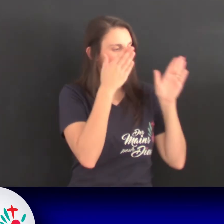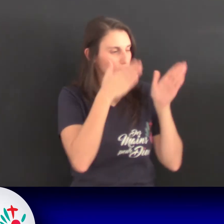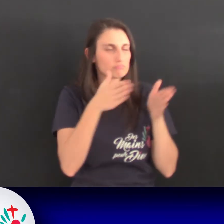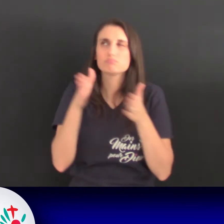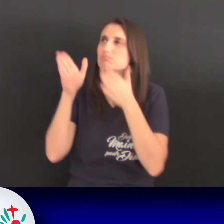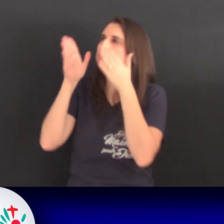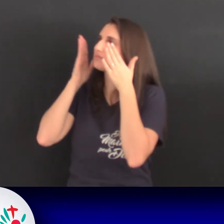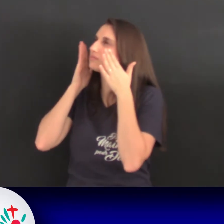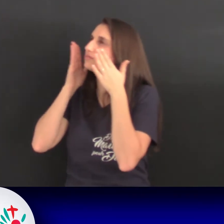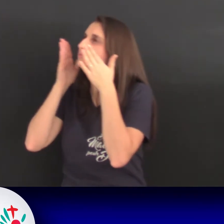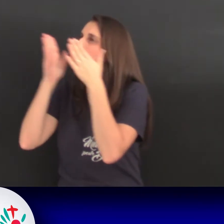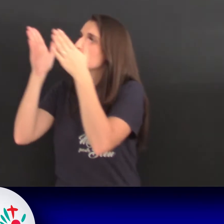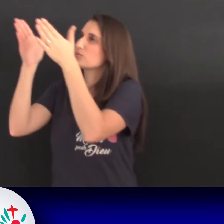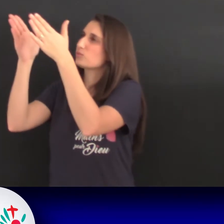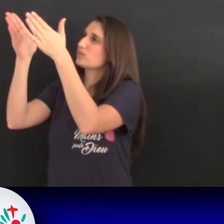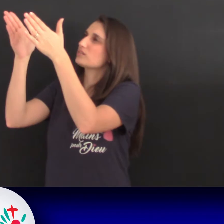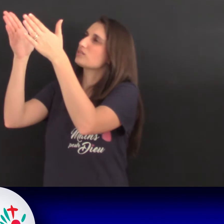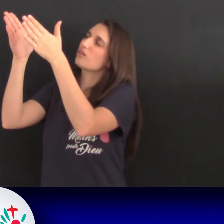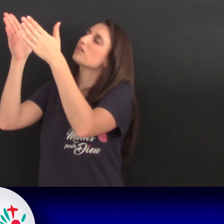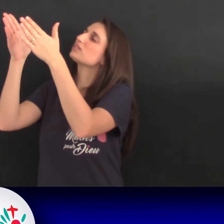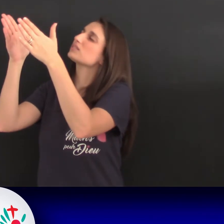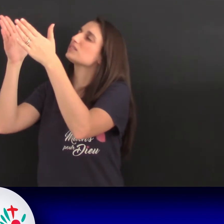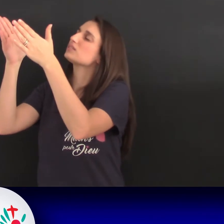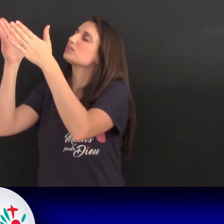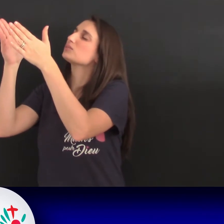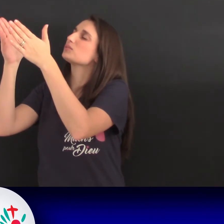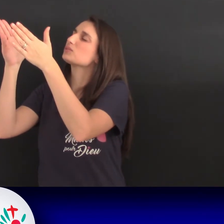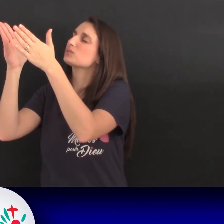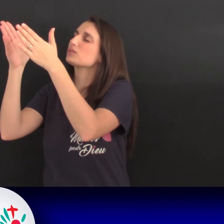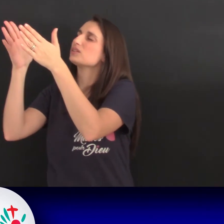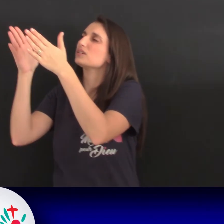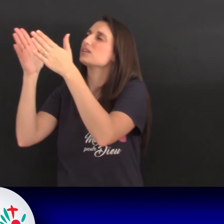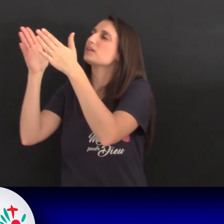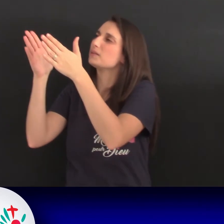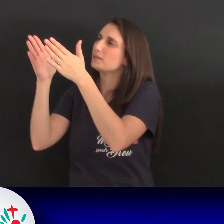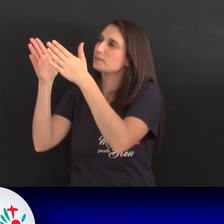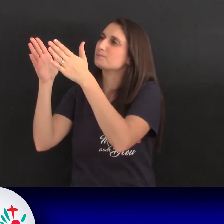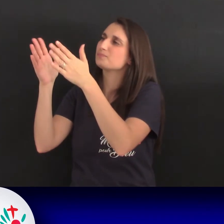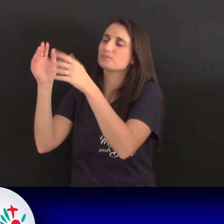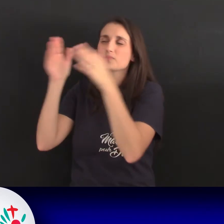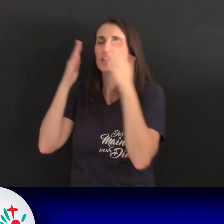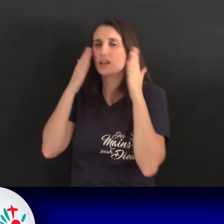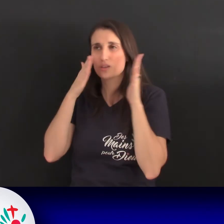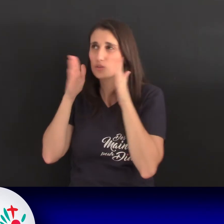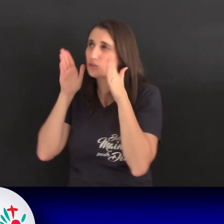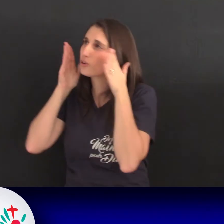faux semblants pour tout centrer sur toi,